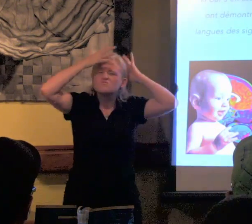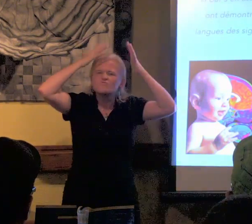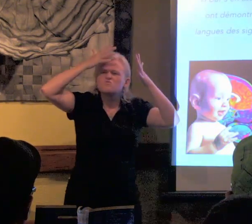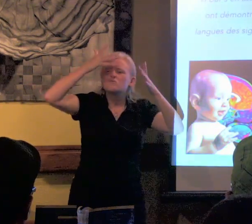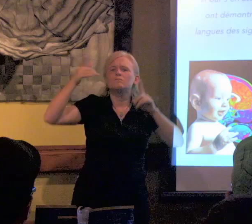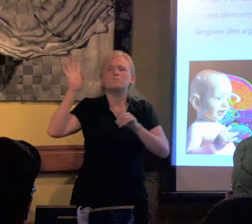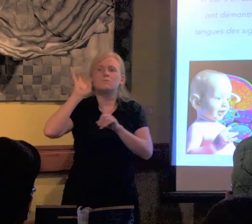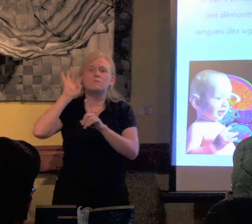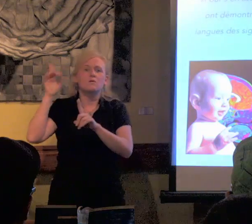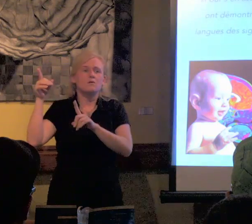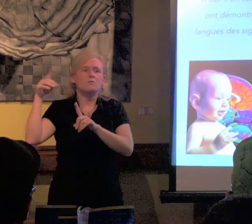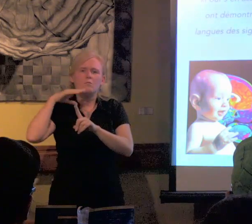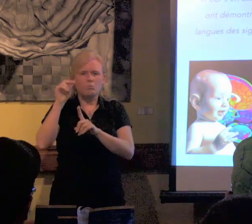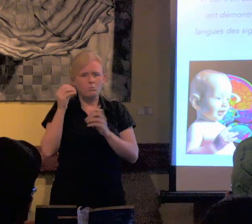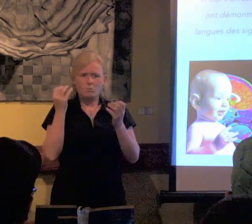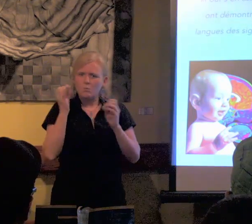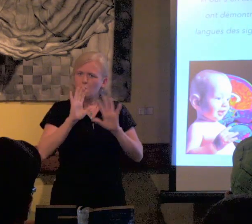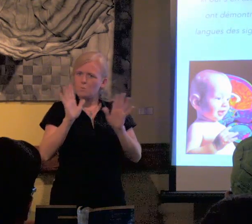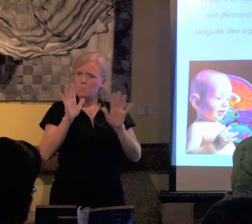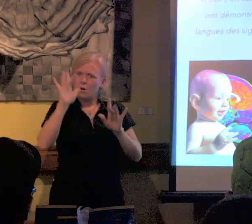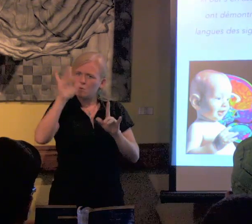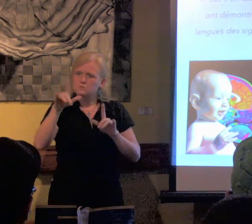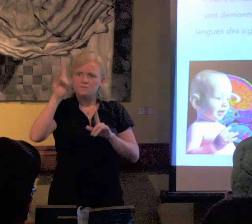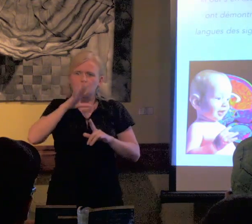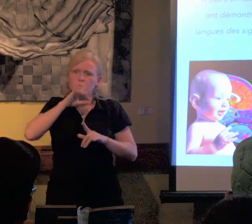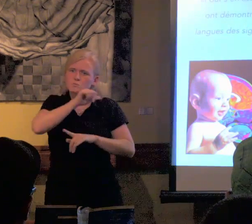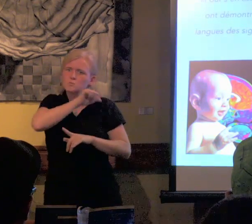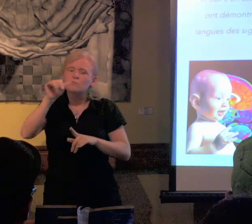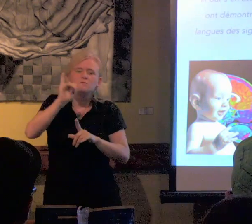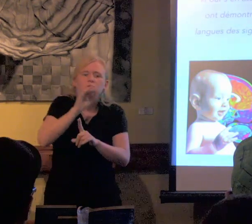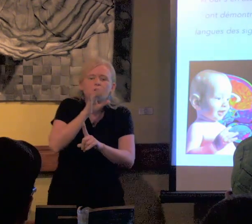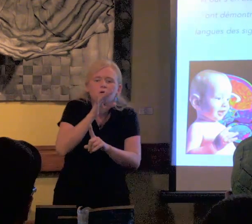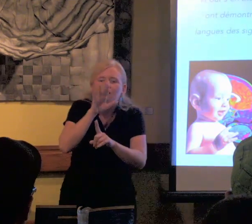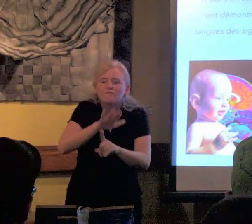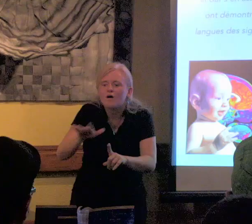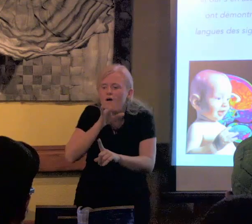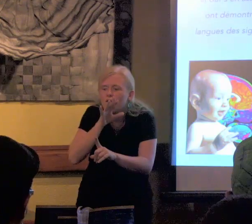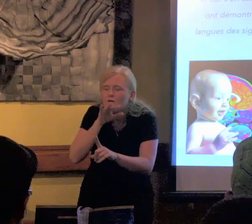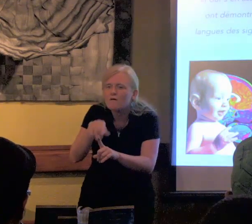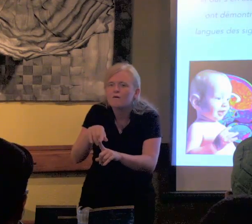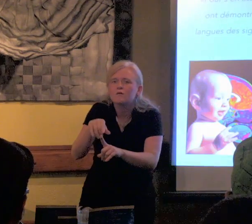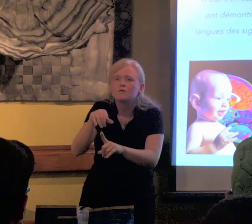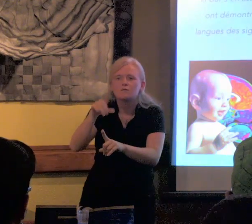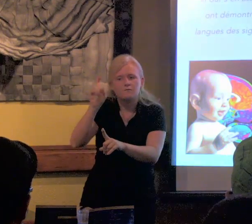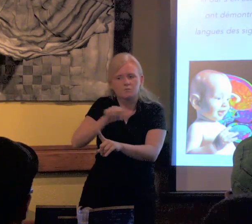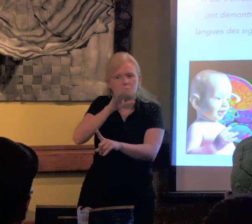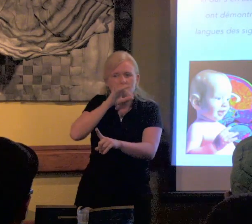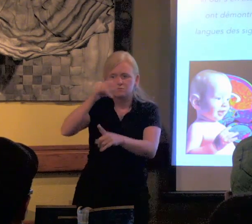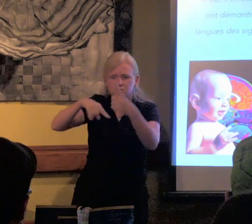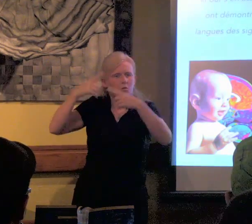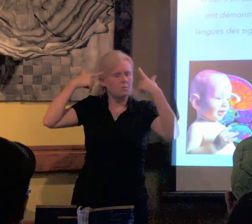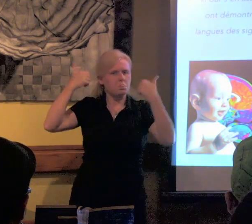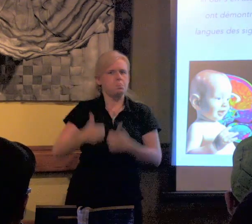sourds perçoivent une langue visuellement, c'est la même chose, c'est la même